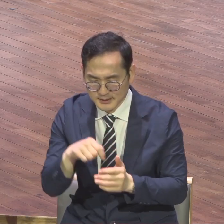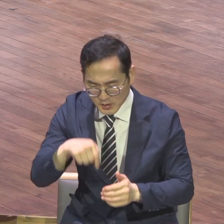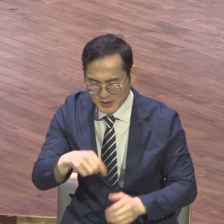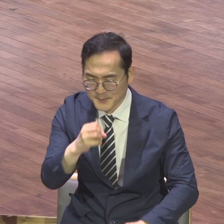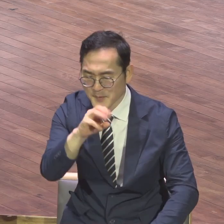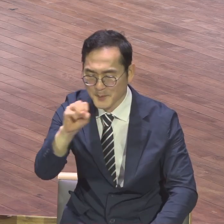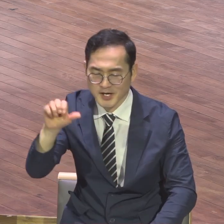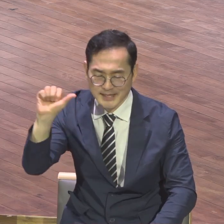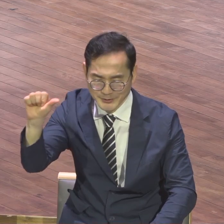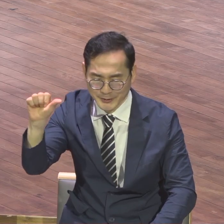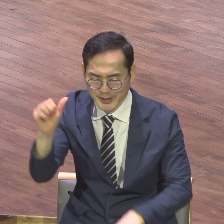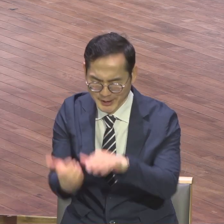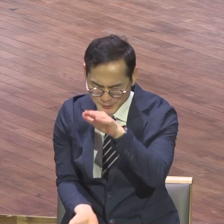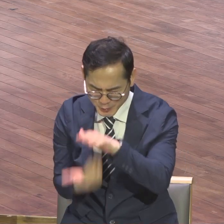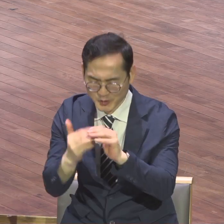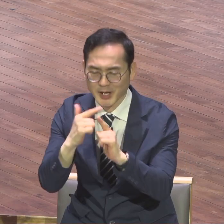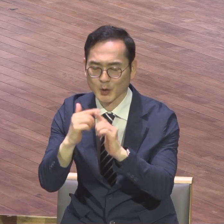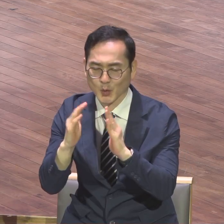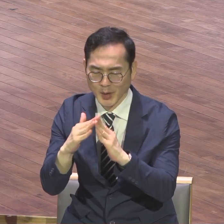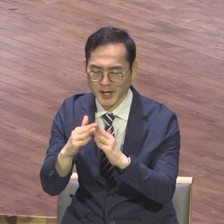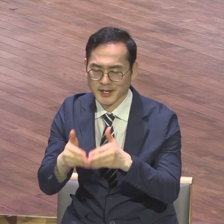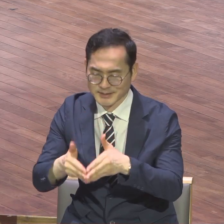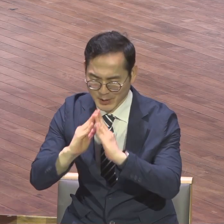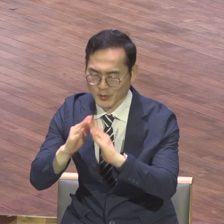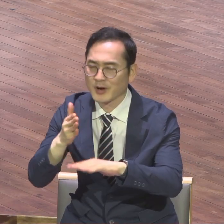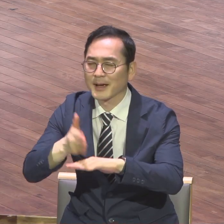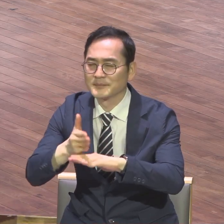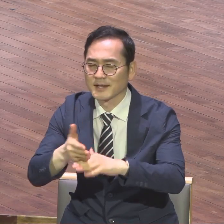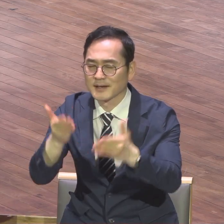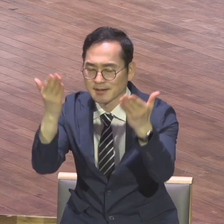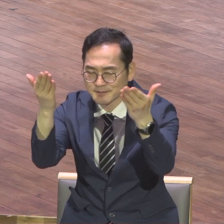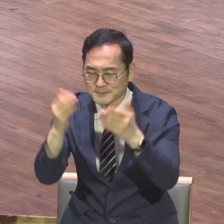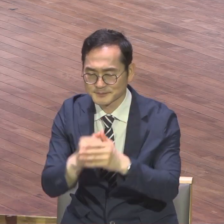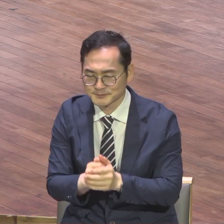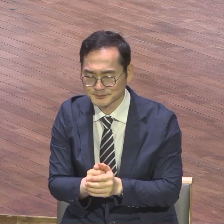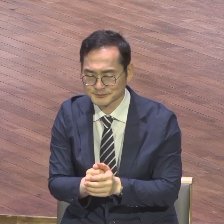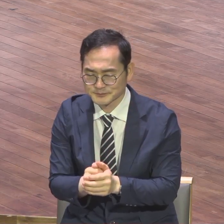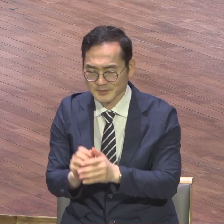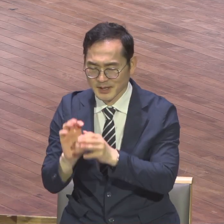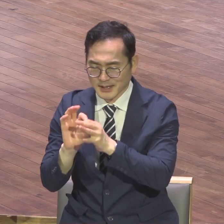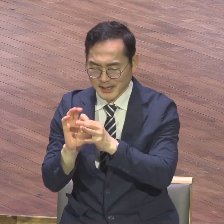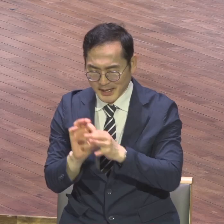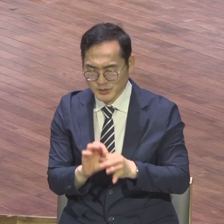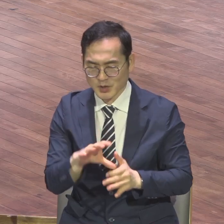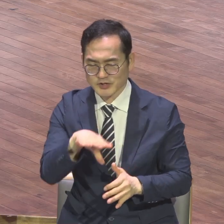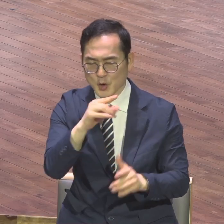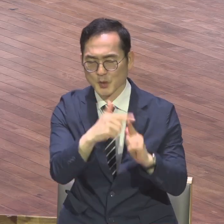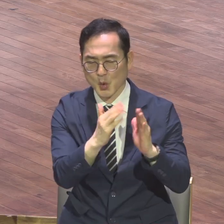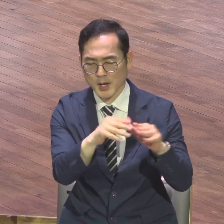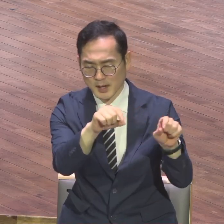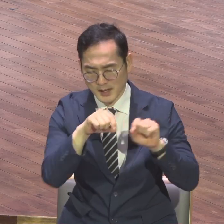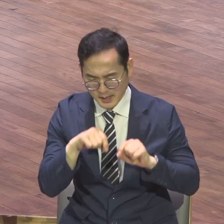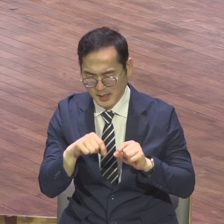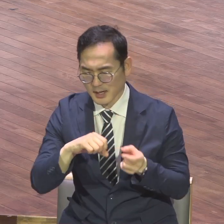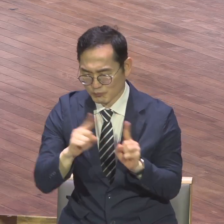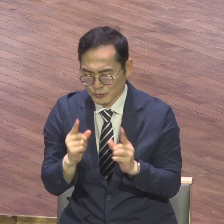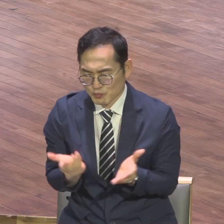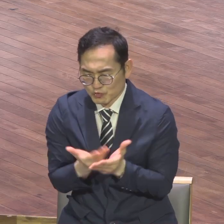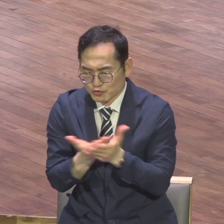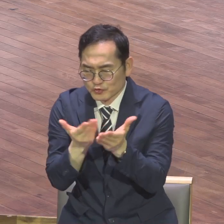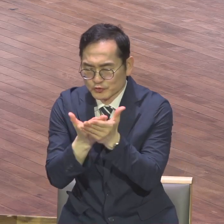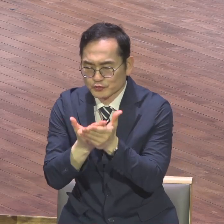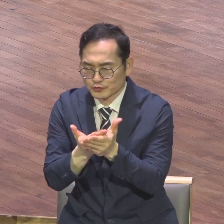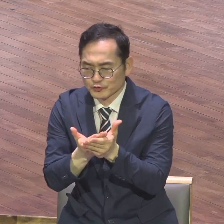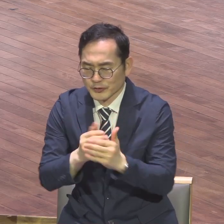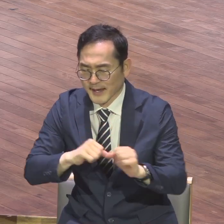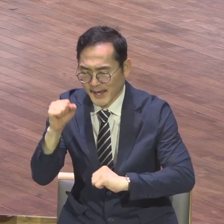개짜리 최고의 주님의 교회로 세우신 것 감사합니다. 끊임없이 초대교회처럼 부흥행전이 일어나게